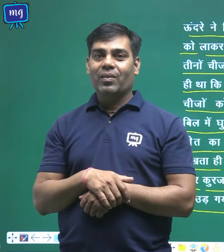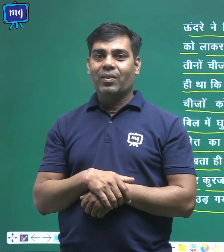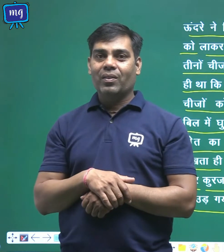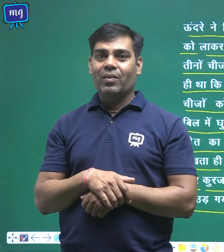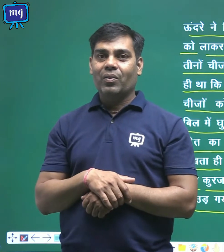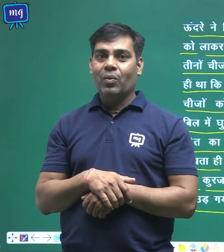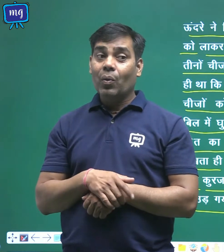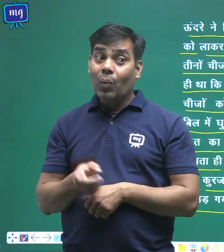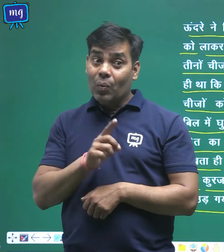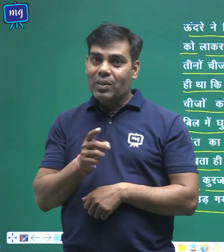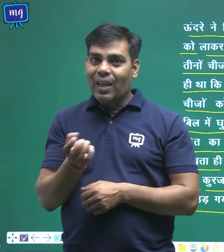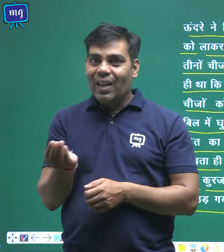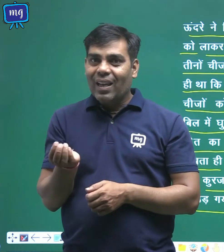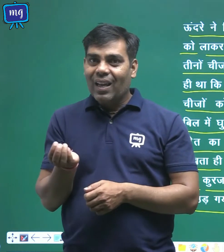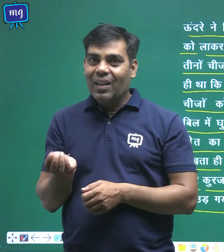उसके लालच को